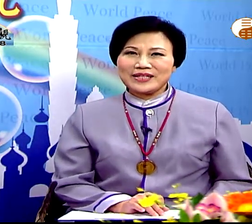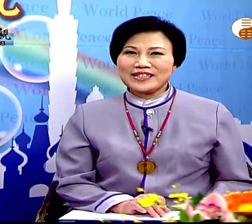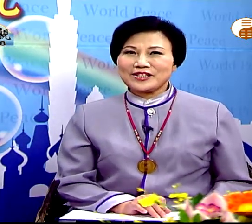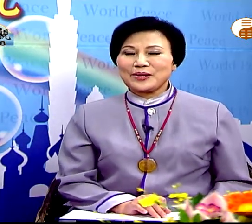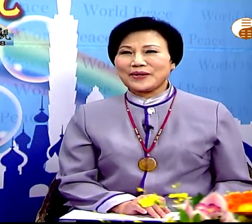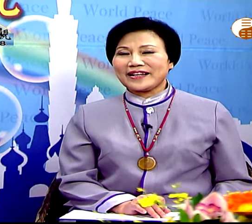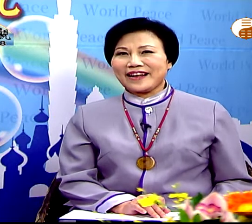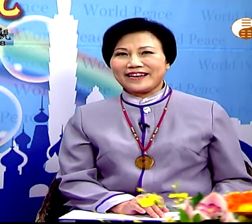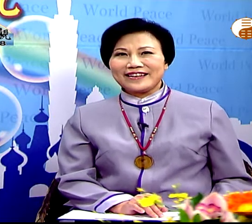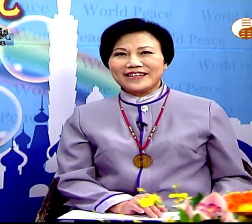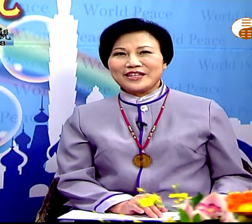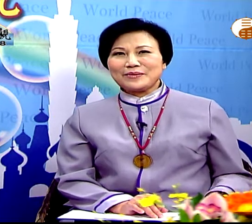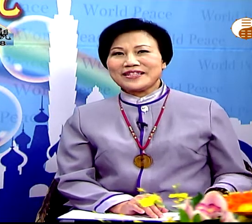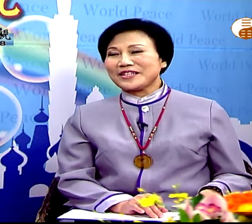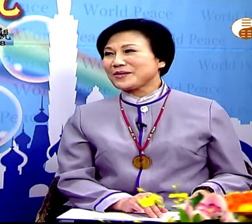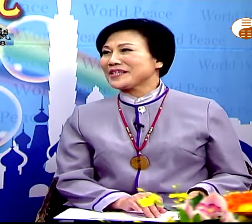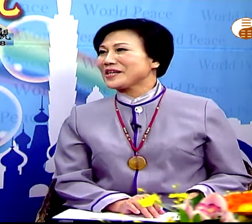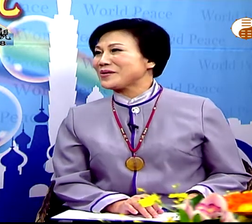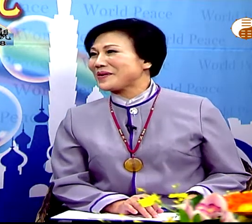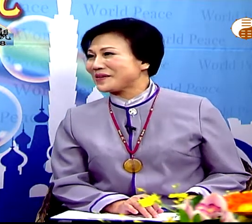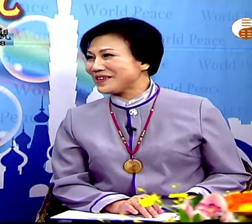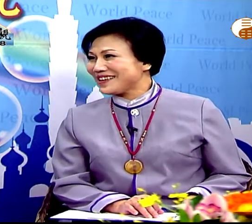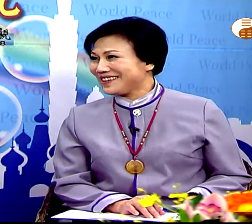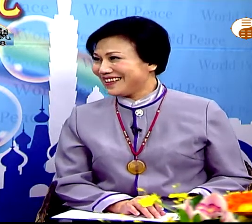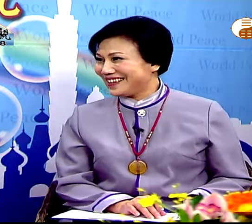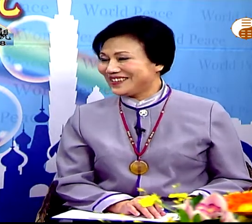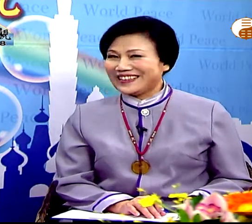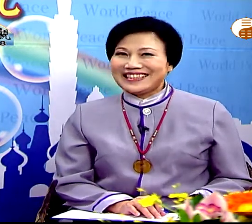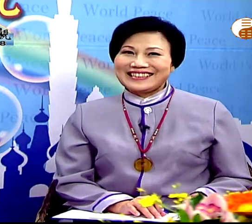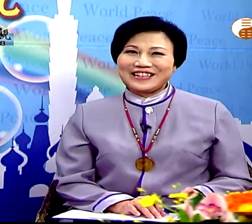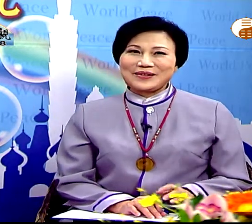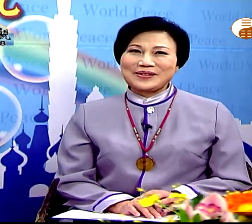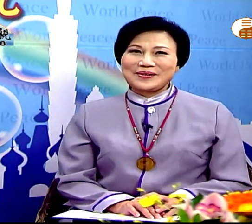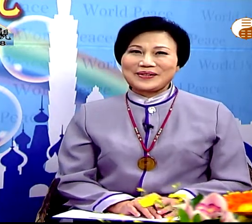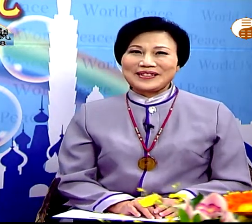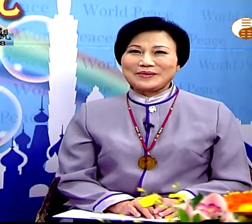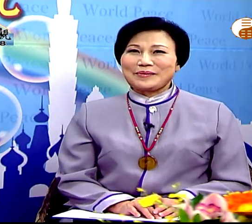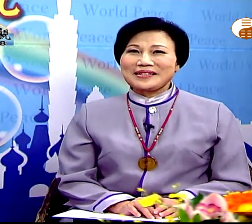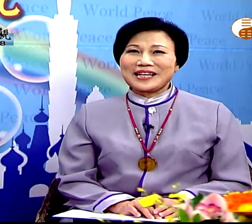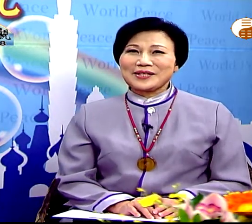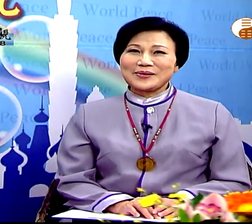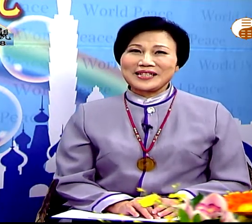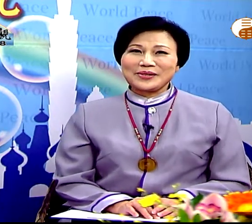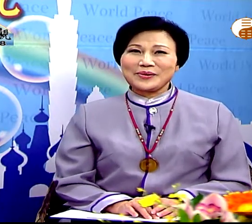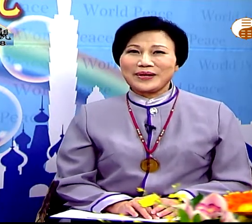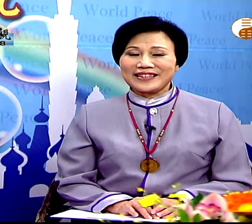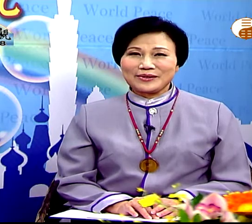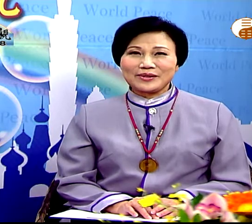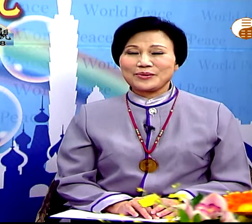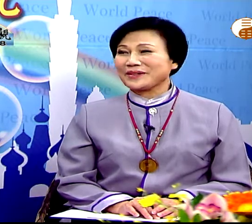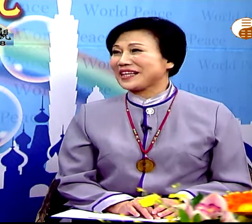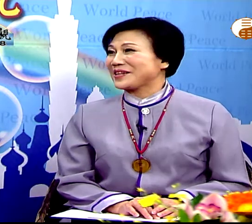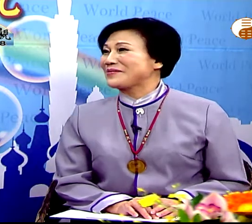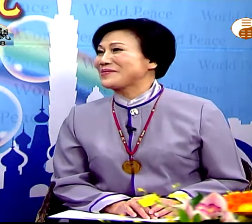其这16年来，因为这个融合教育办得非常的好，那所以说我们常常说的一句话叫做"树大招风"